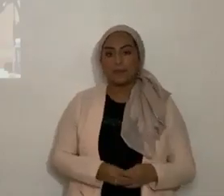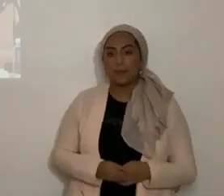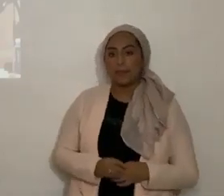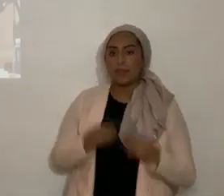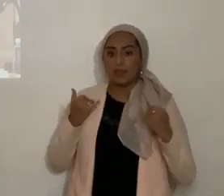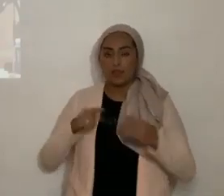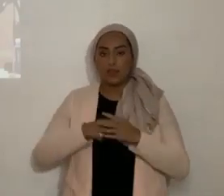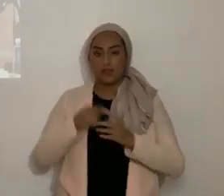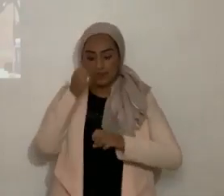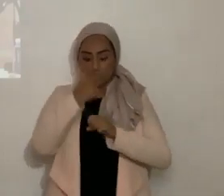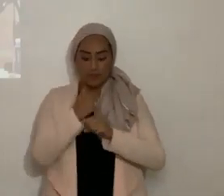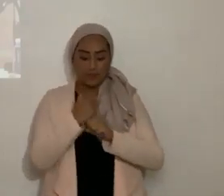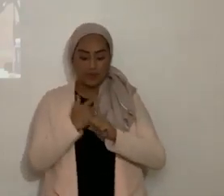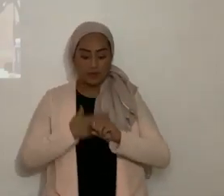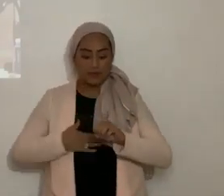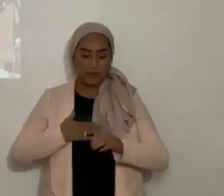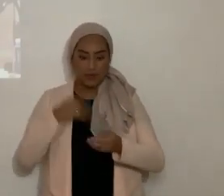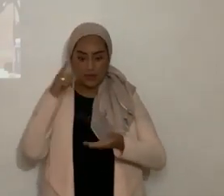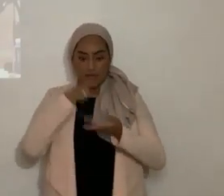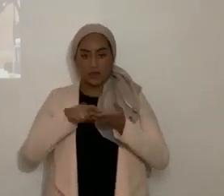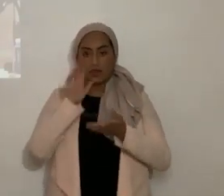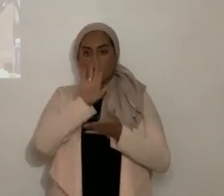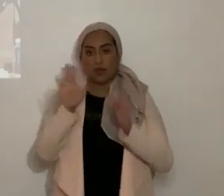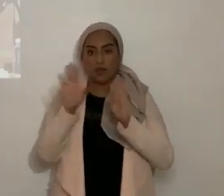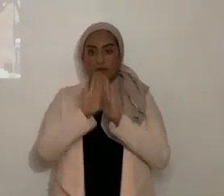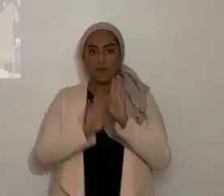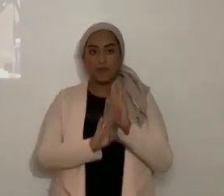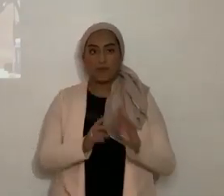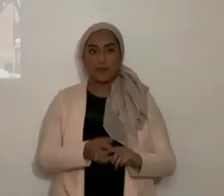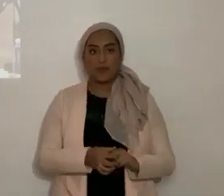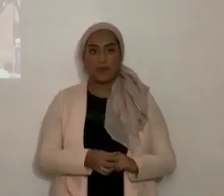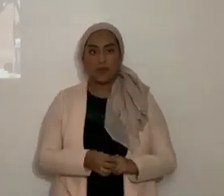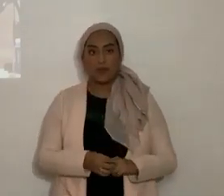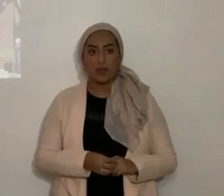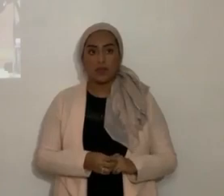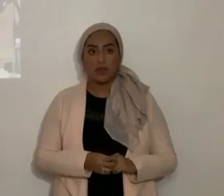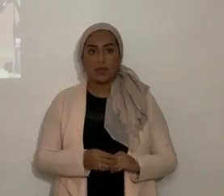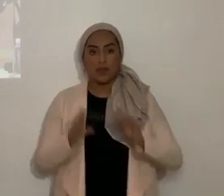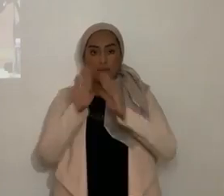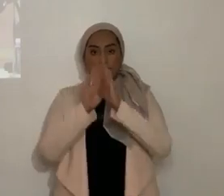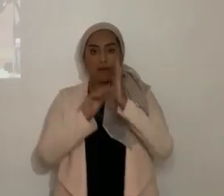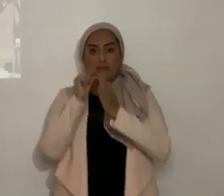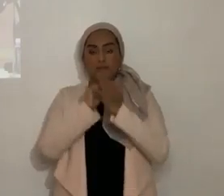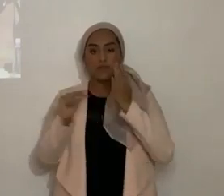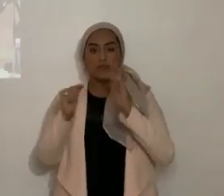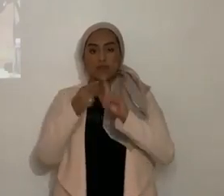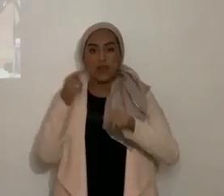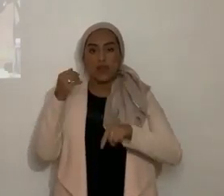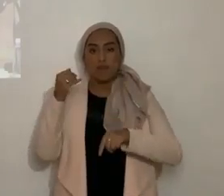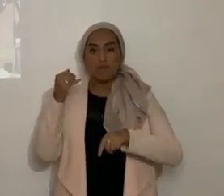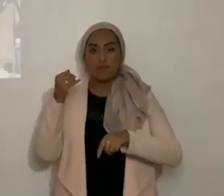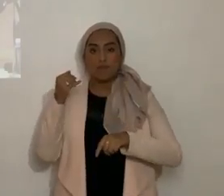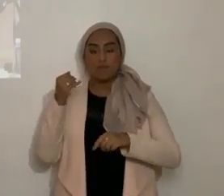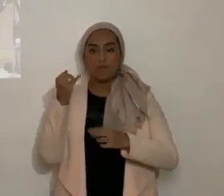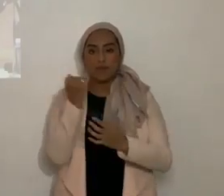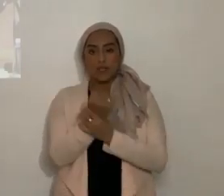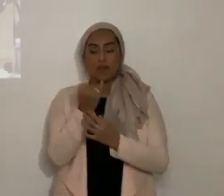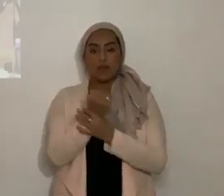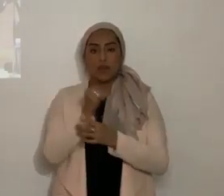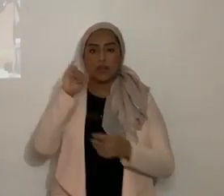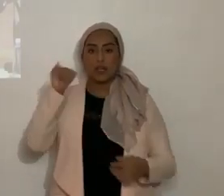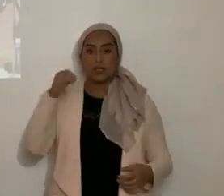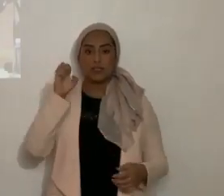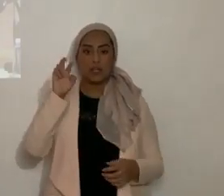Vamos a empezar, amados ajín, busquen por favor en su Biblia, en su Tanaj, en la cita de Jeremías. Vamos al libro de Jeremías,